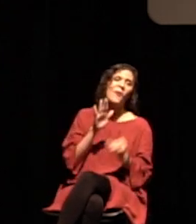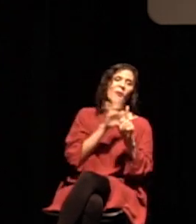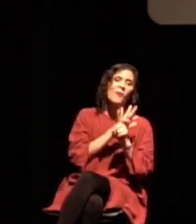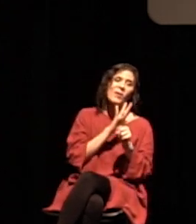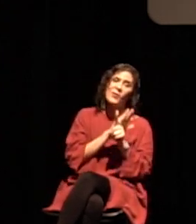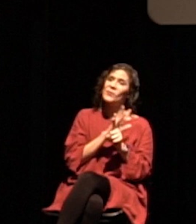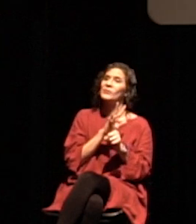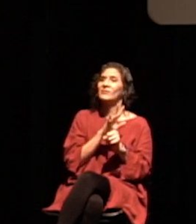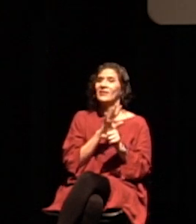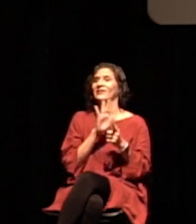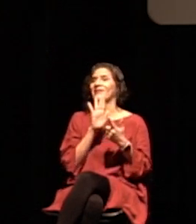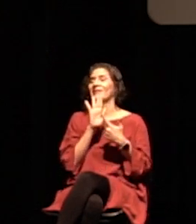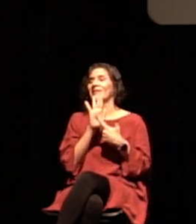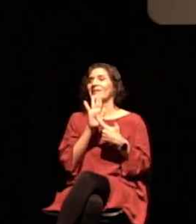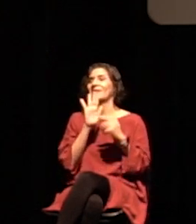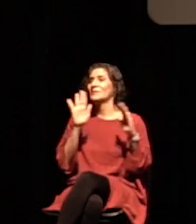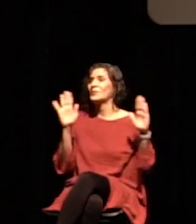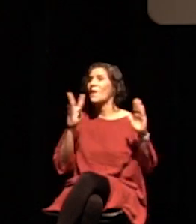vão ver,